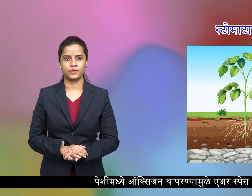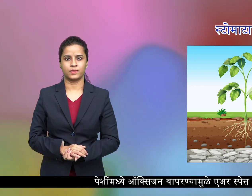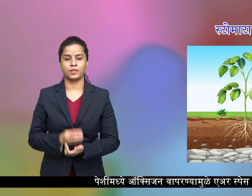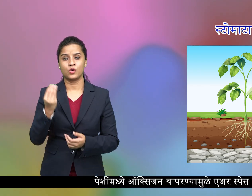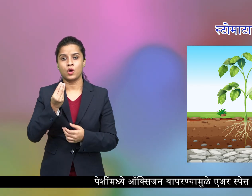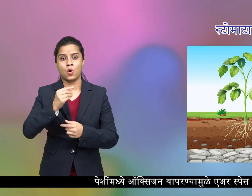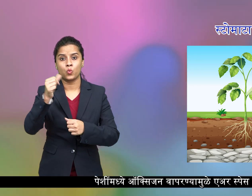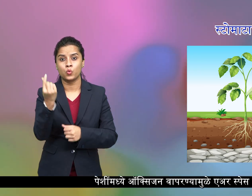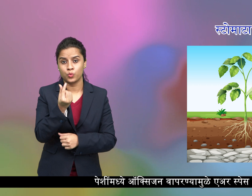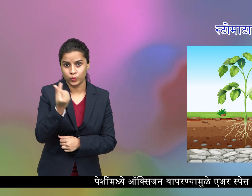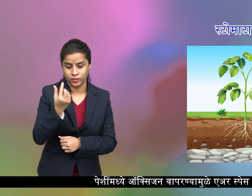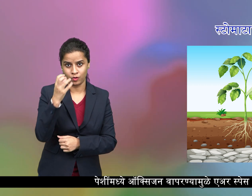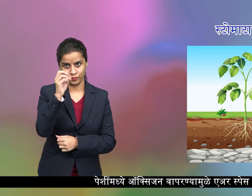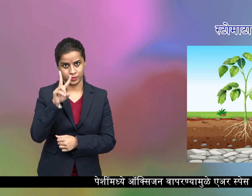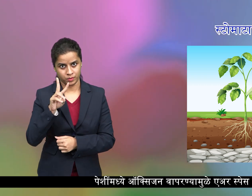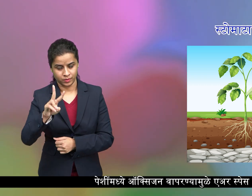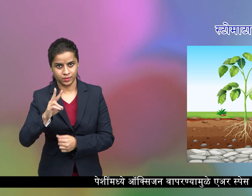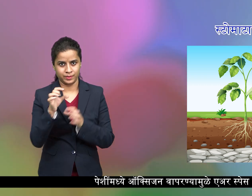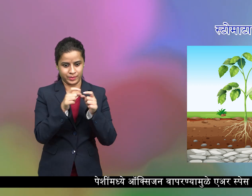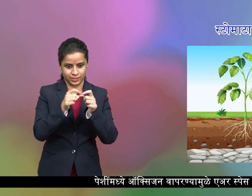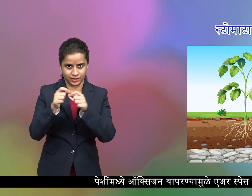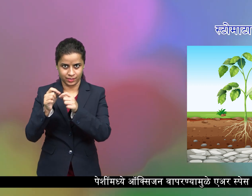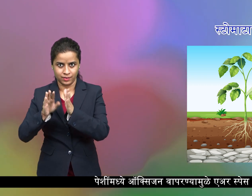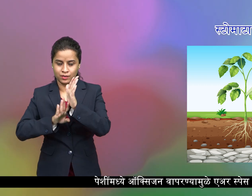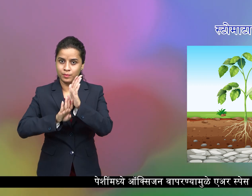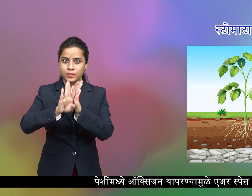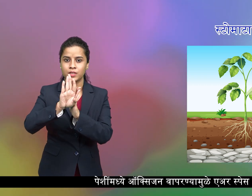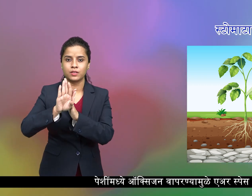पेशींमध्ये ऑक्सिजन वापरण्यामुळे एअर स्पेस